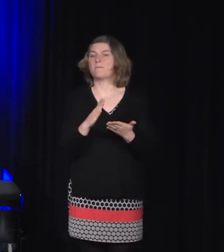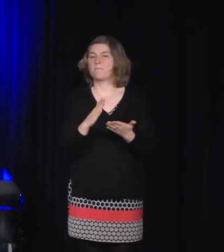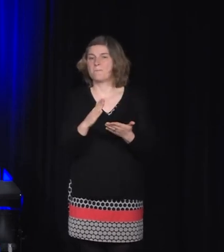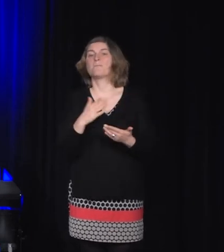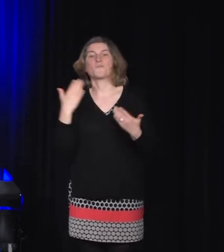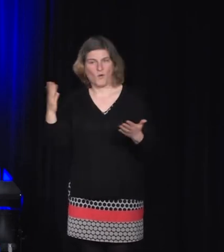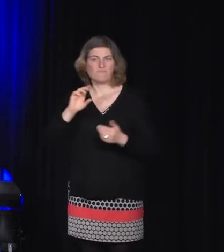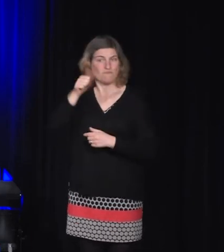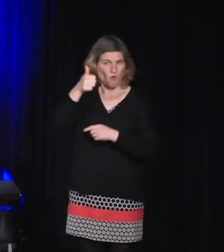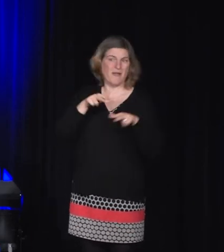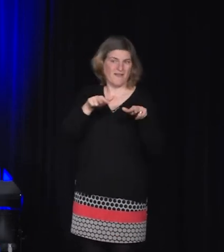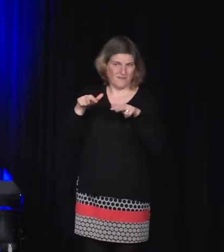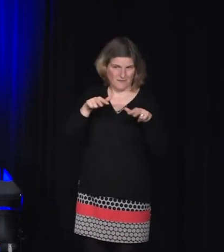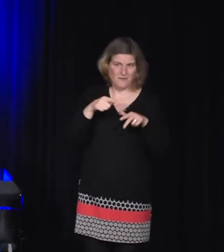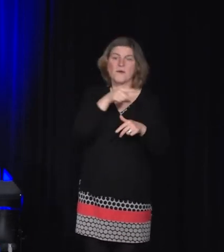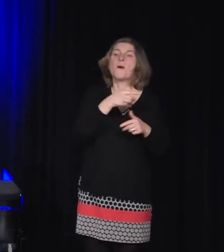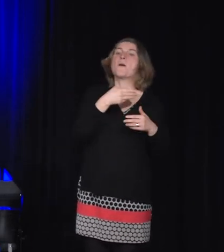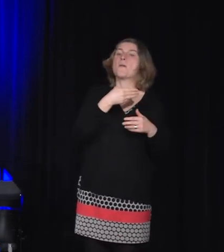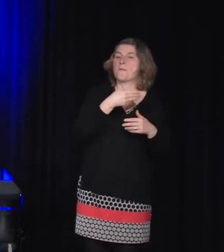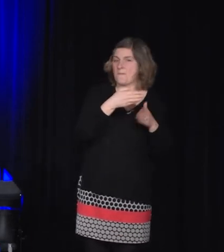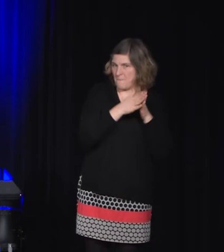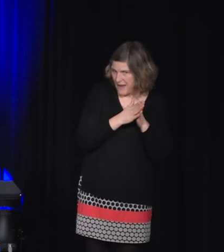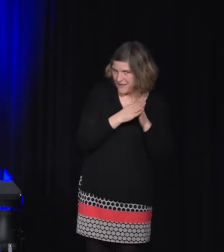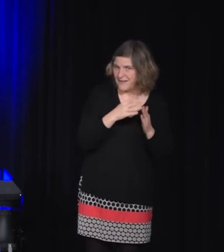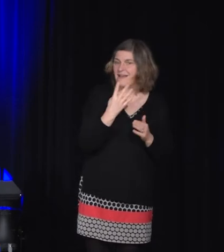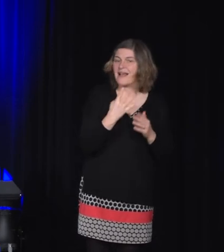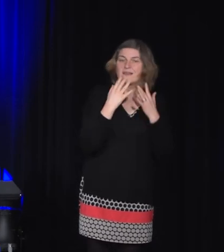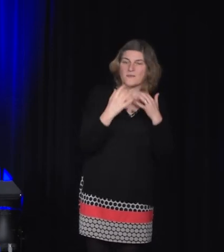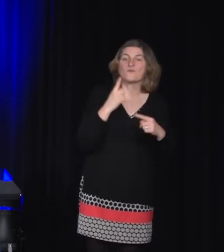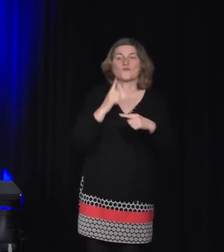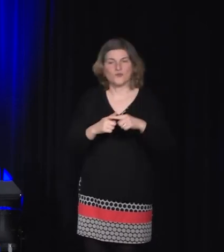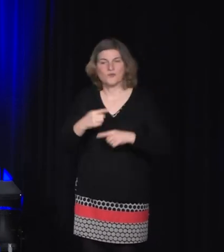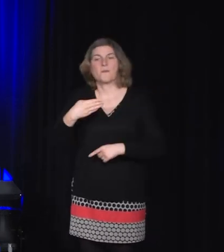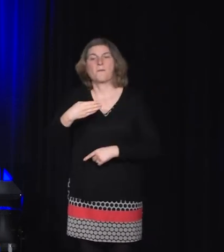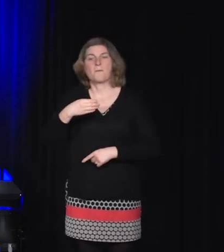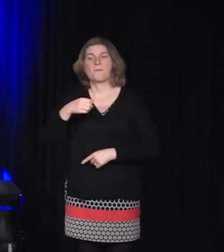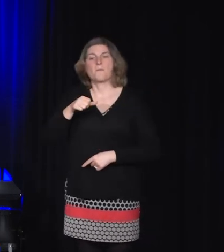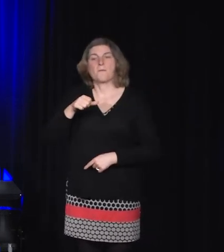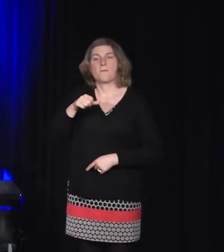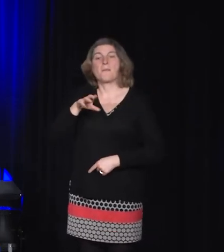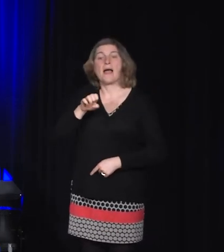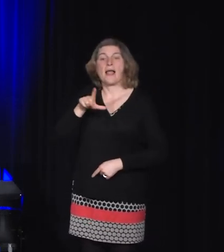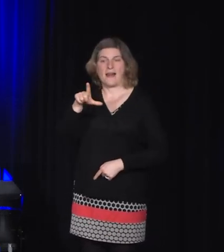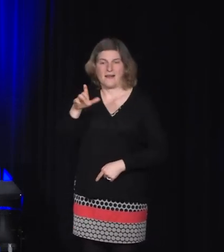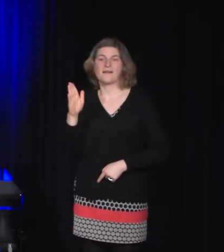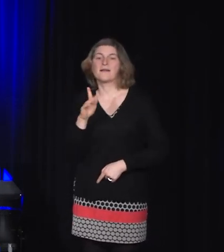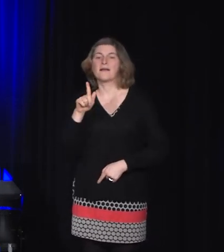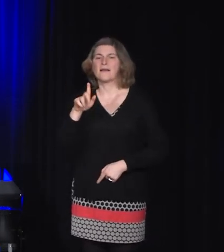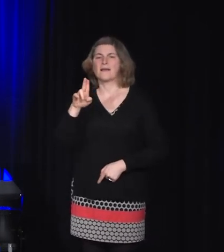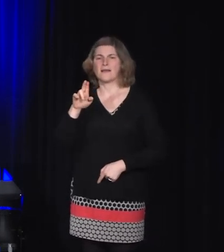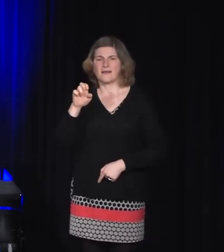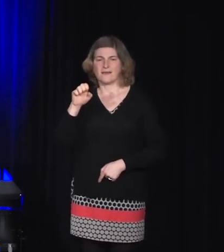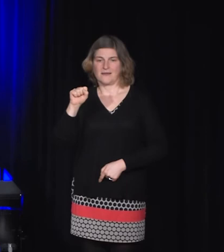cette première vidéo de Marie de Quatre-Barbes et Maëlle Guédon. Ça s'appelle, je crois, « Comment hanter les